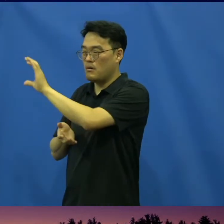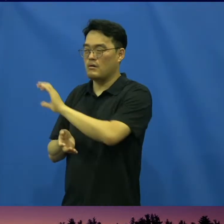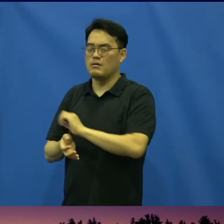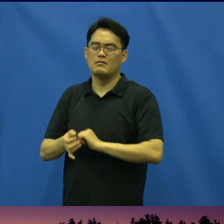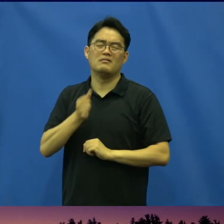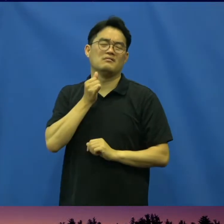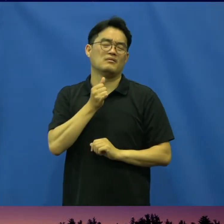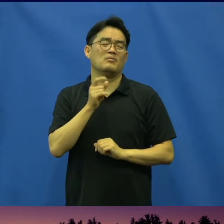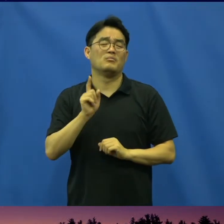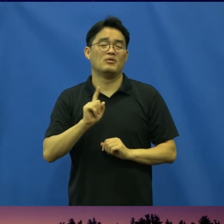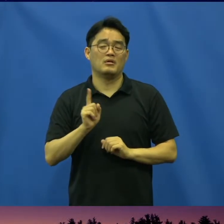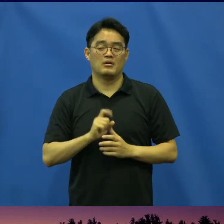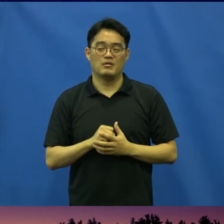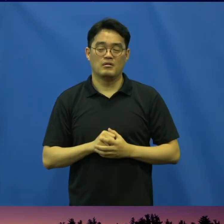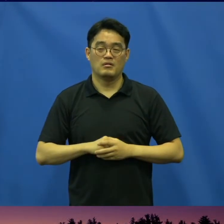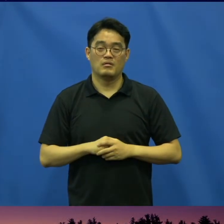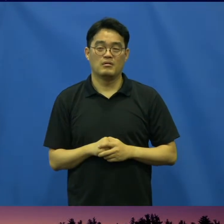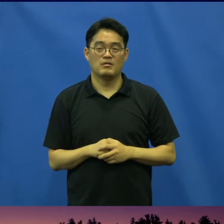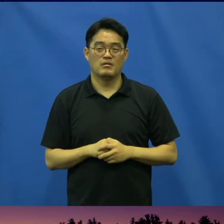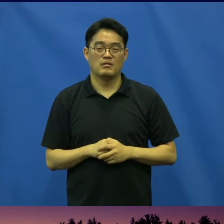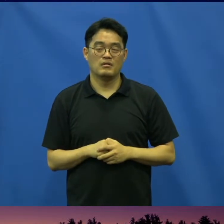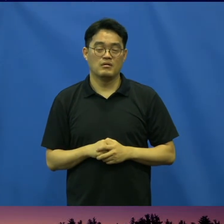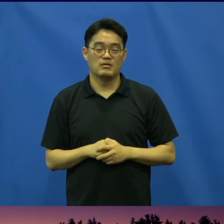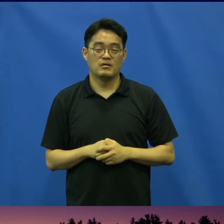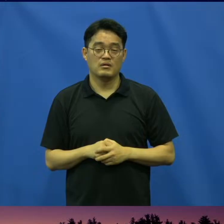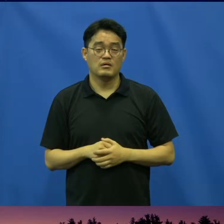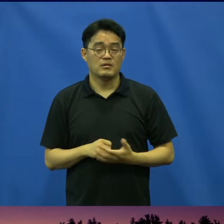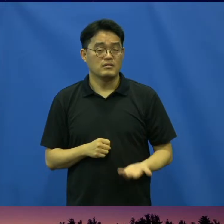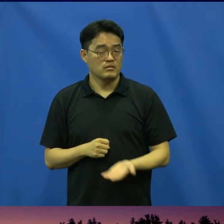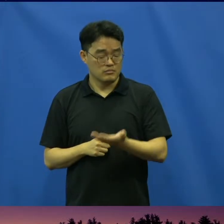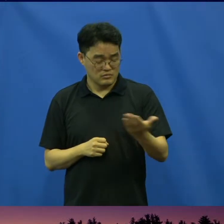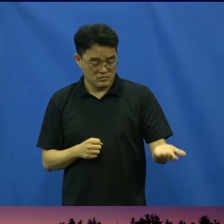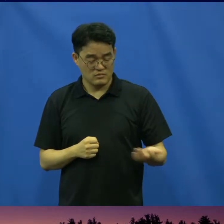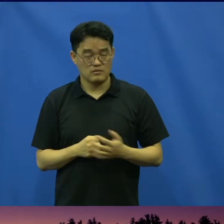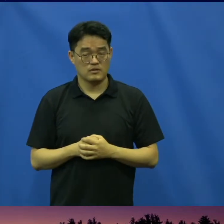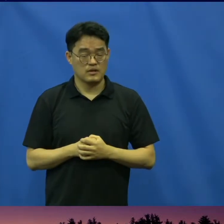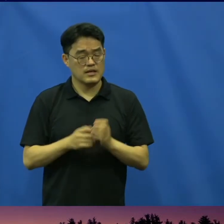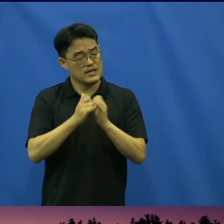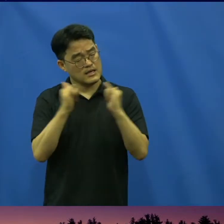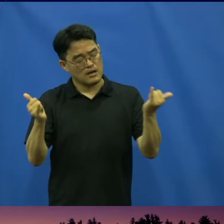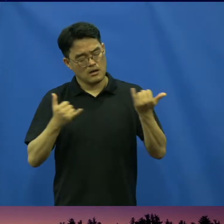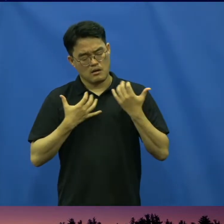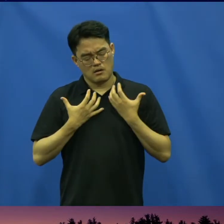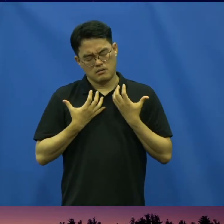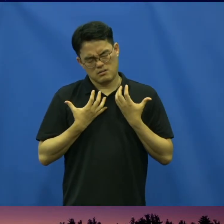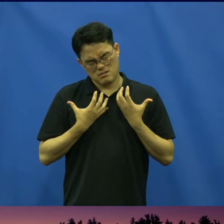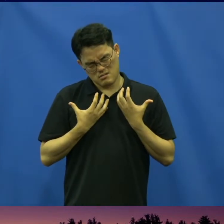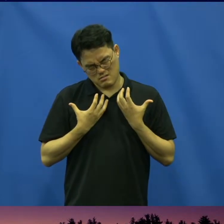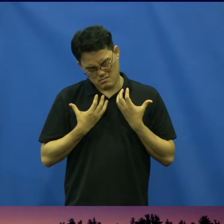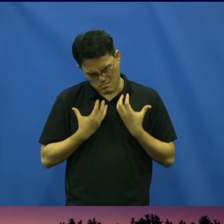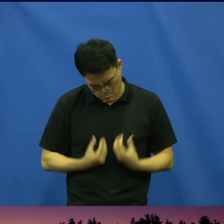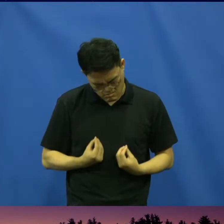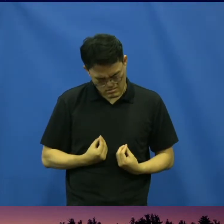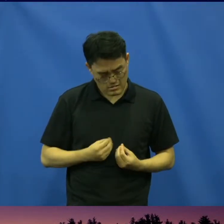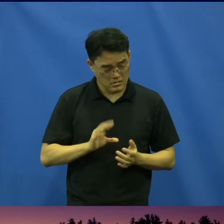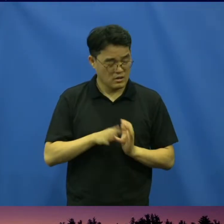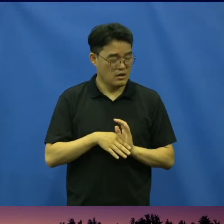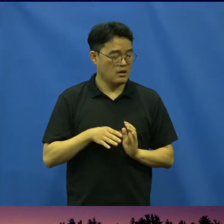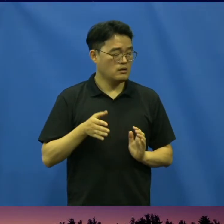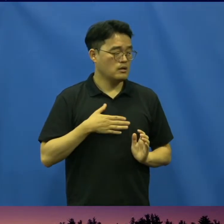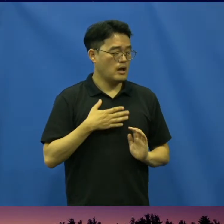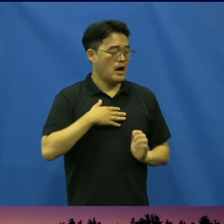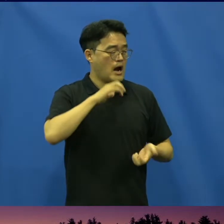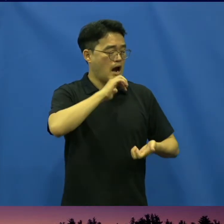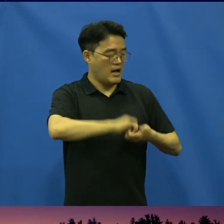여러분 깊은 절망과 탄식을 해야 거기에서 하나님을 붙들려고 하는 거잖아요. 언제 항복합니까? 내가 더 이상 내 힘으로는 할 수